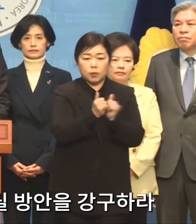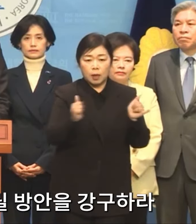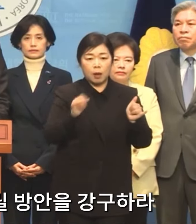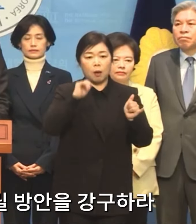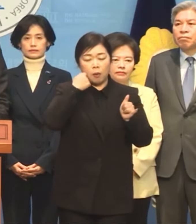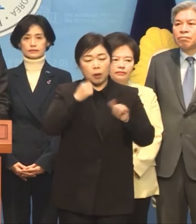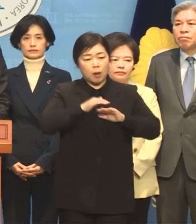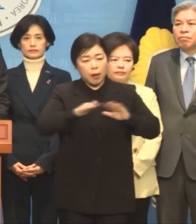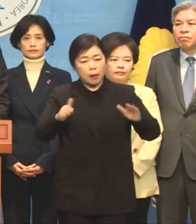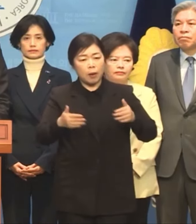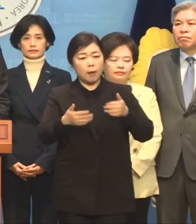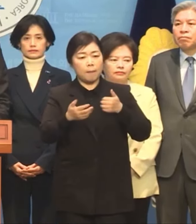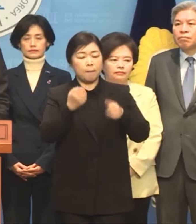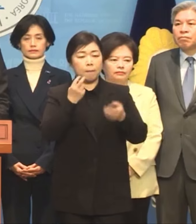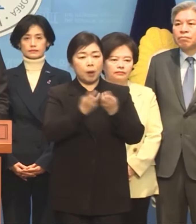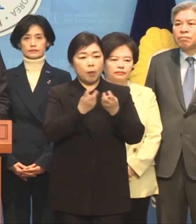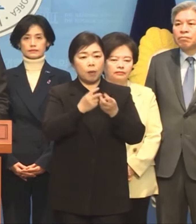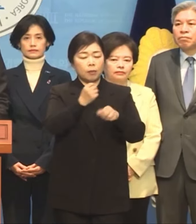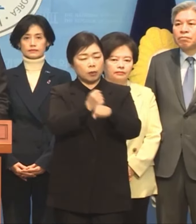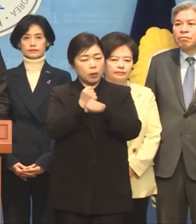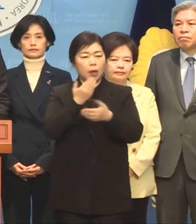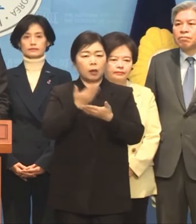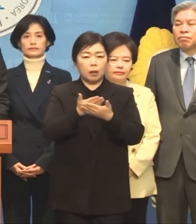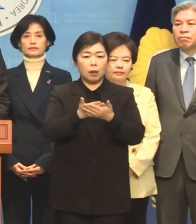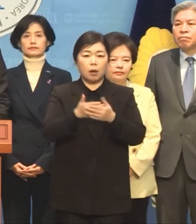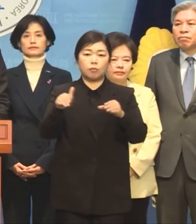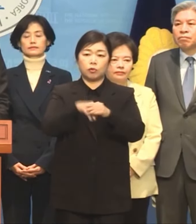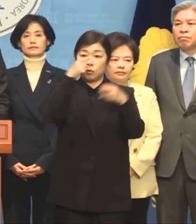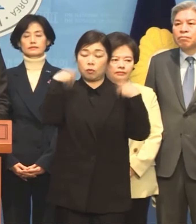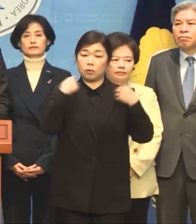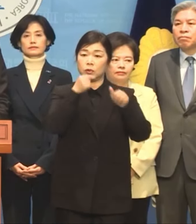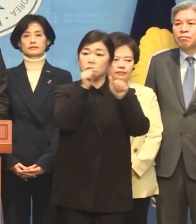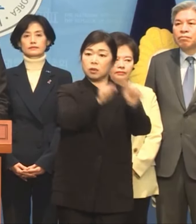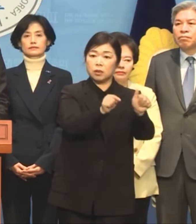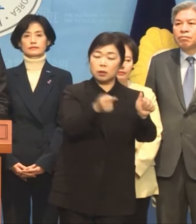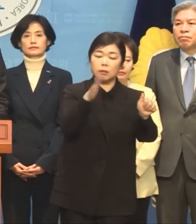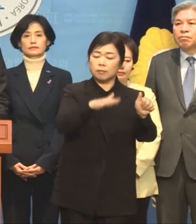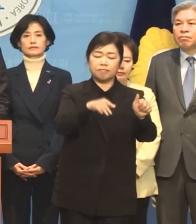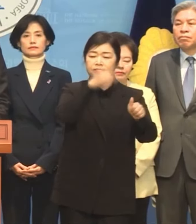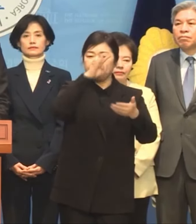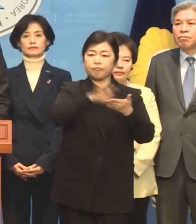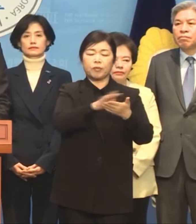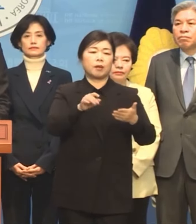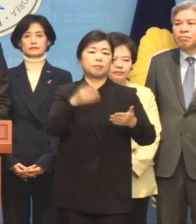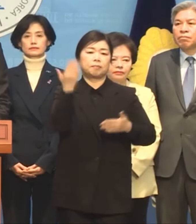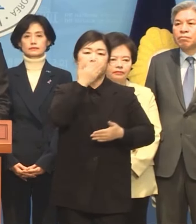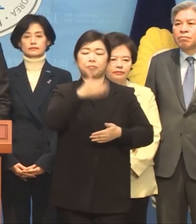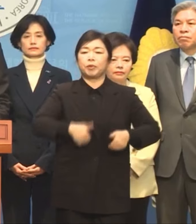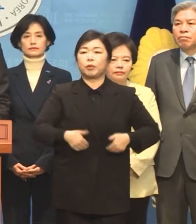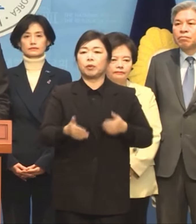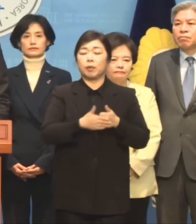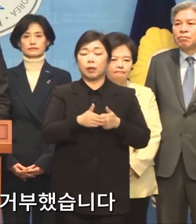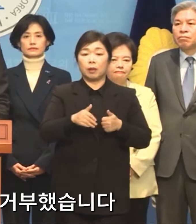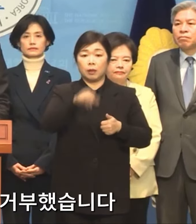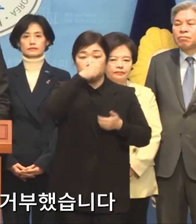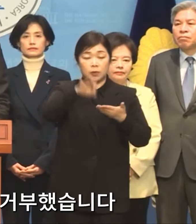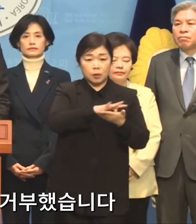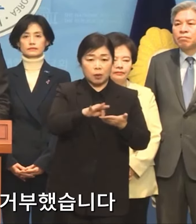방을 라는 문재인 대통령의 지조차 재정건전성의 전가전